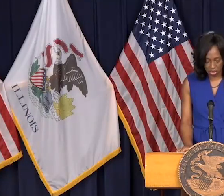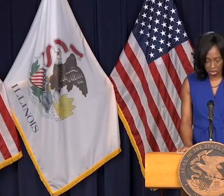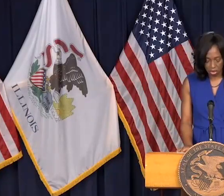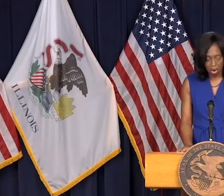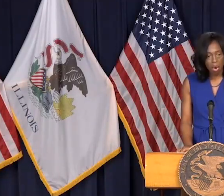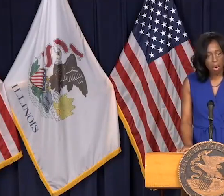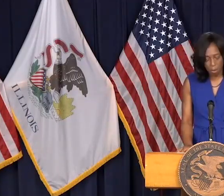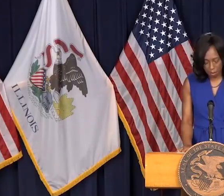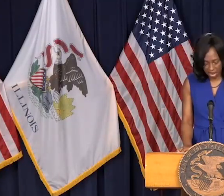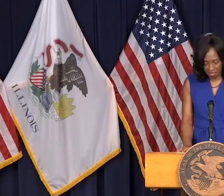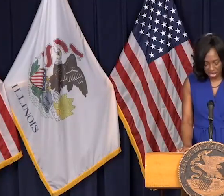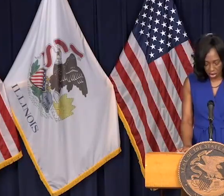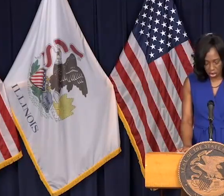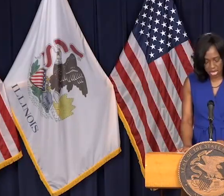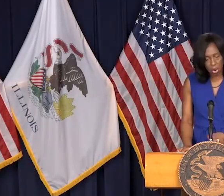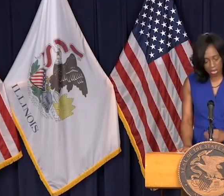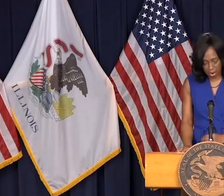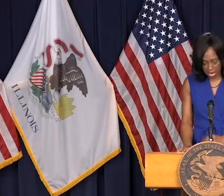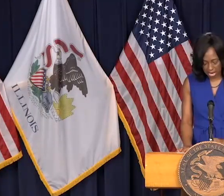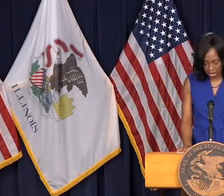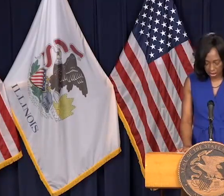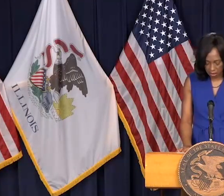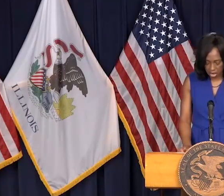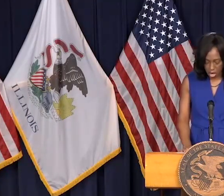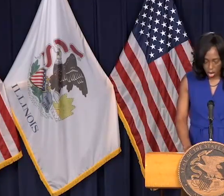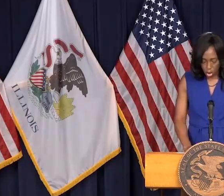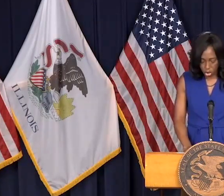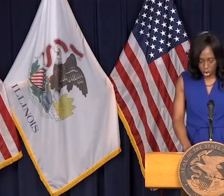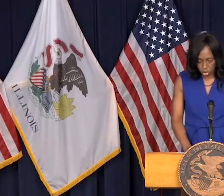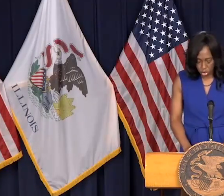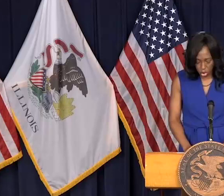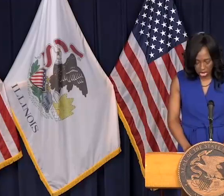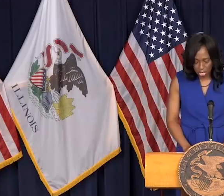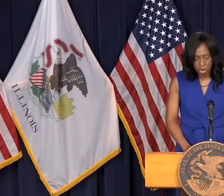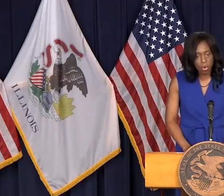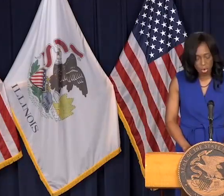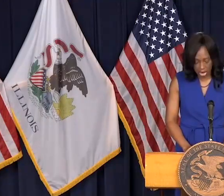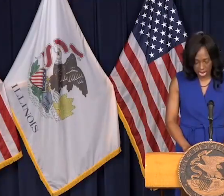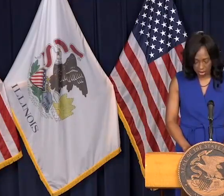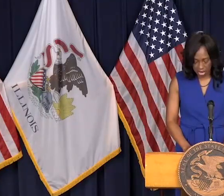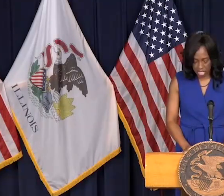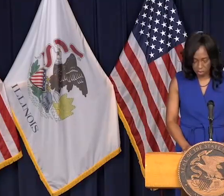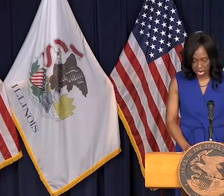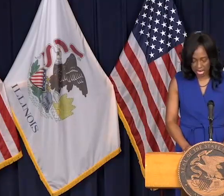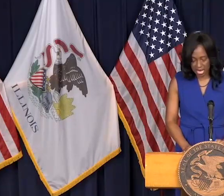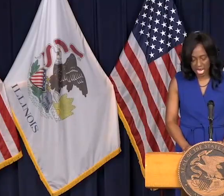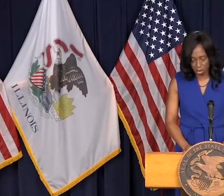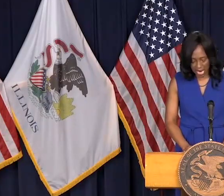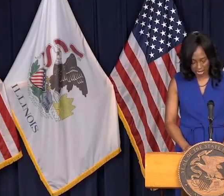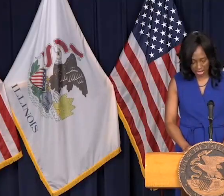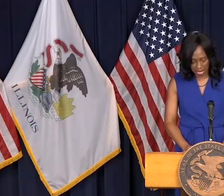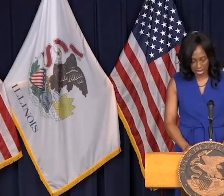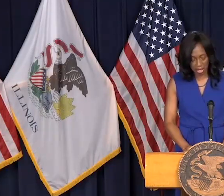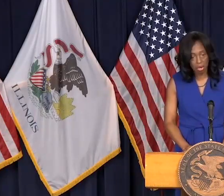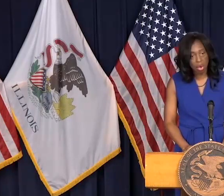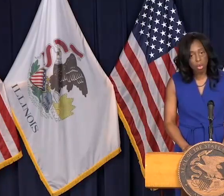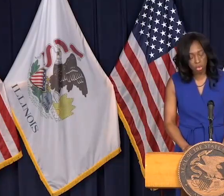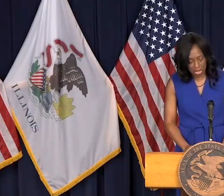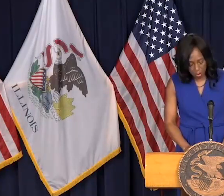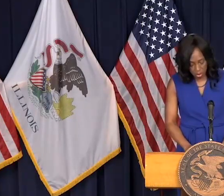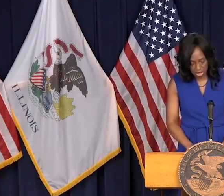cigarrillos. O para verlo de otra manera, los conductores nunca esperan tener un